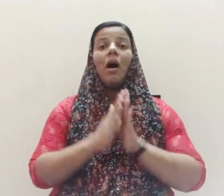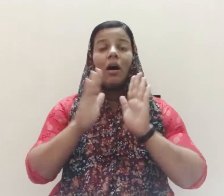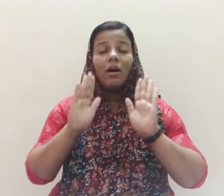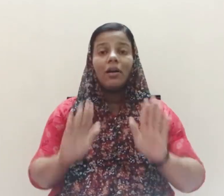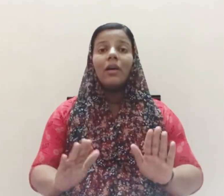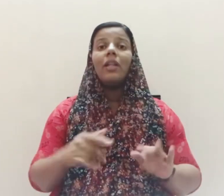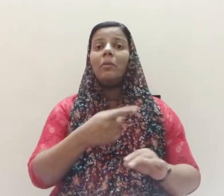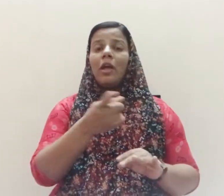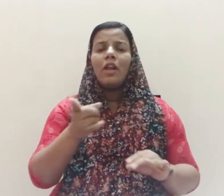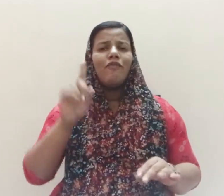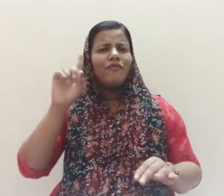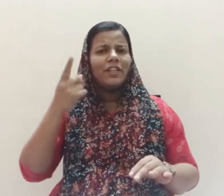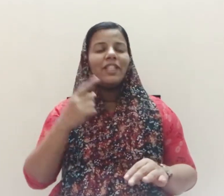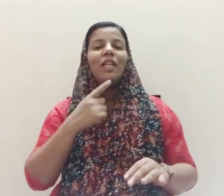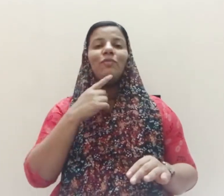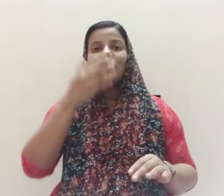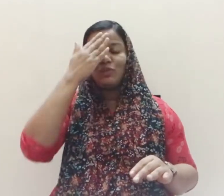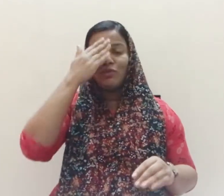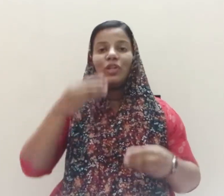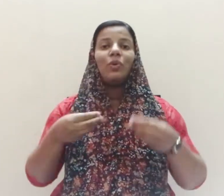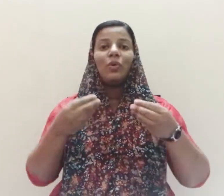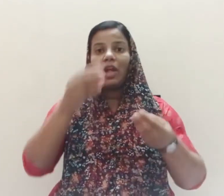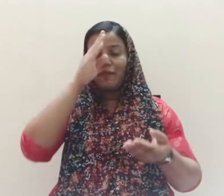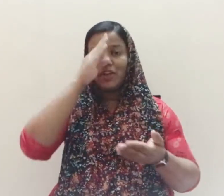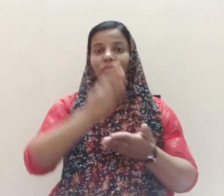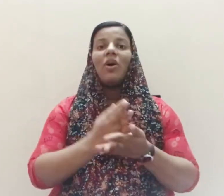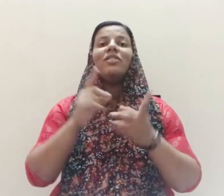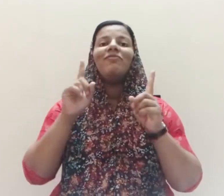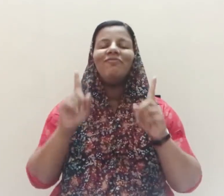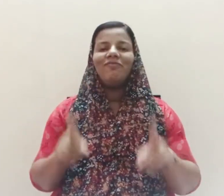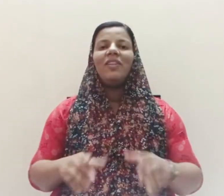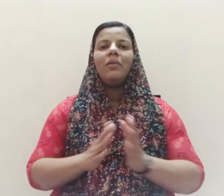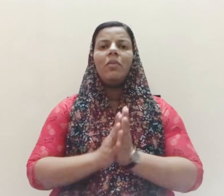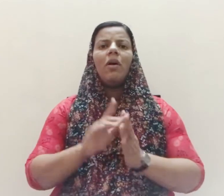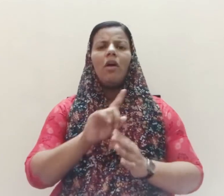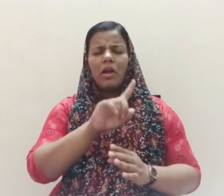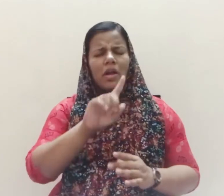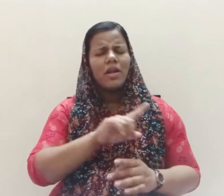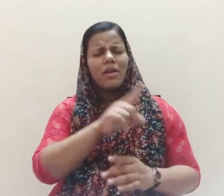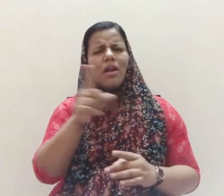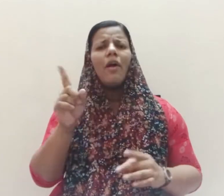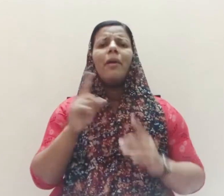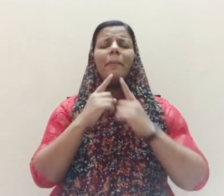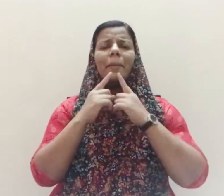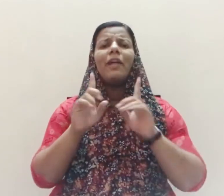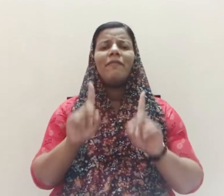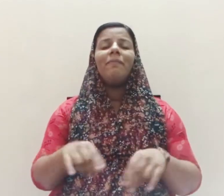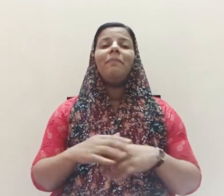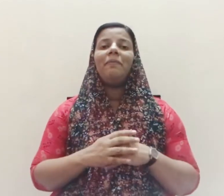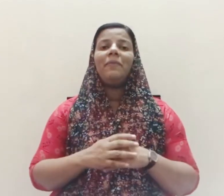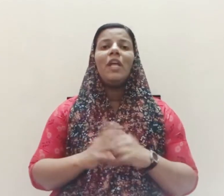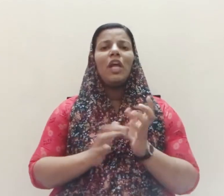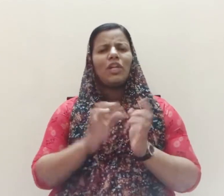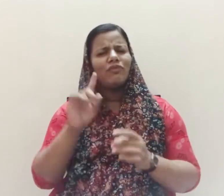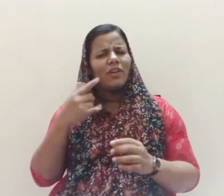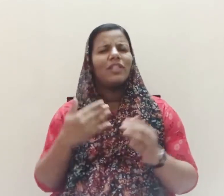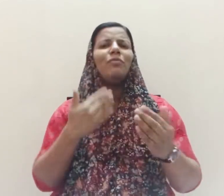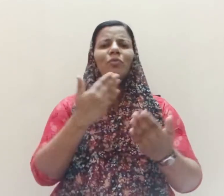നമ്മൾ അഡ്വാൻസായിട്ട് പറയുകയും വിശ്വസിക്കുകയും ചെയ്യണം. ആമേൻ. ആരോടും പറയണം, നമ്മൾ മറ്റുള്ളവരോടൊക്കെ പറയണം, എനിക്ക് മുമ്പേ കർത്താവ് പോകും, എനിക്ക്